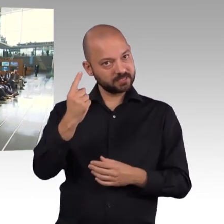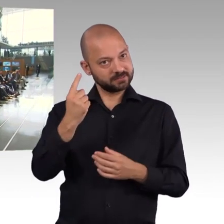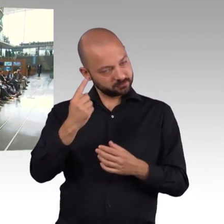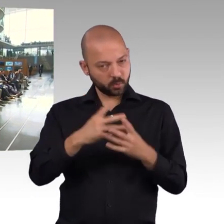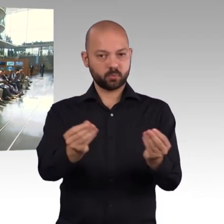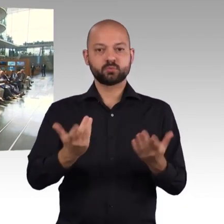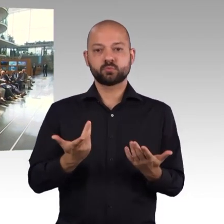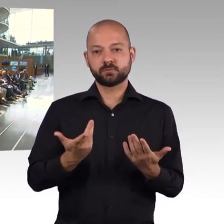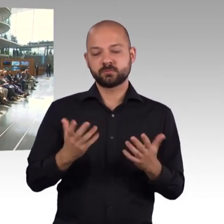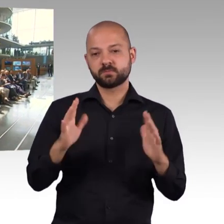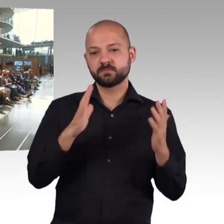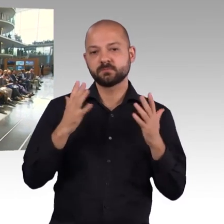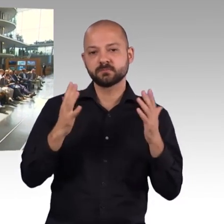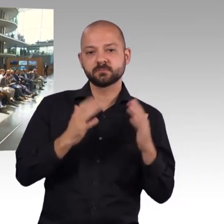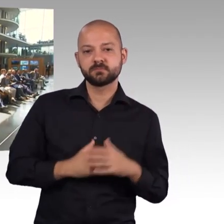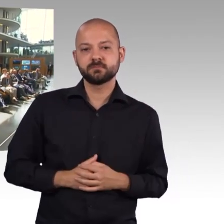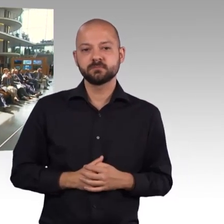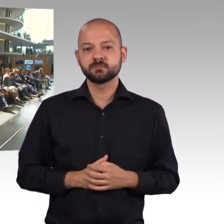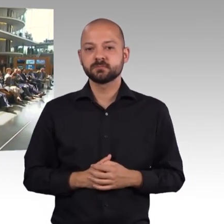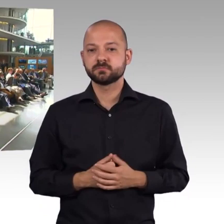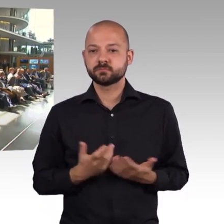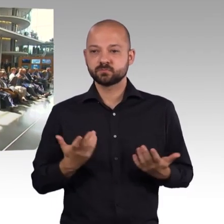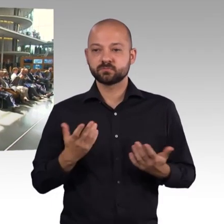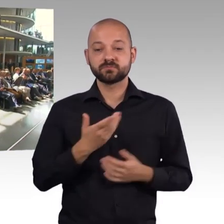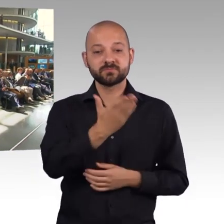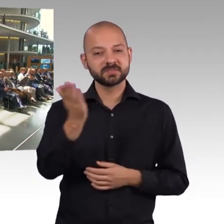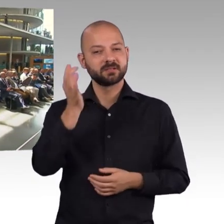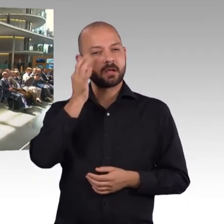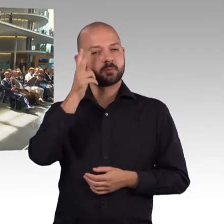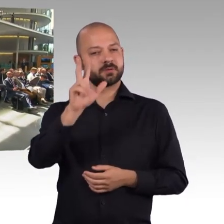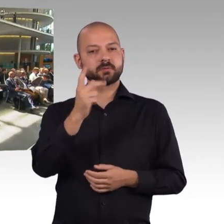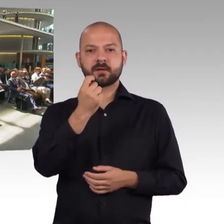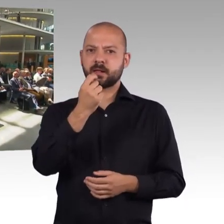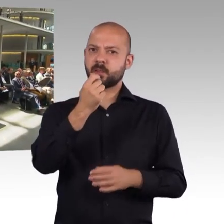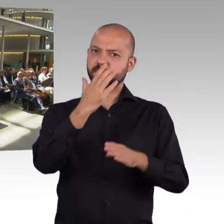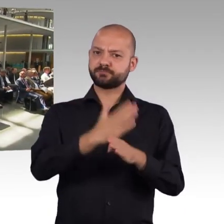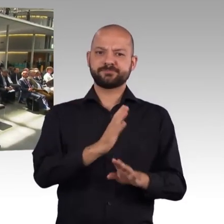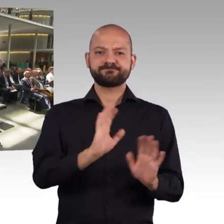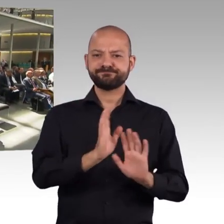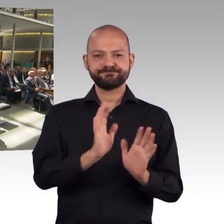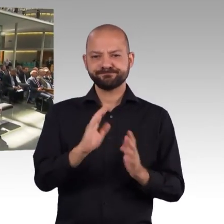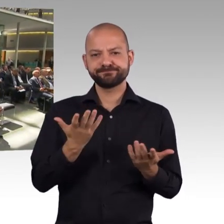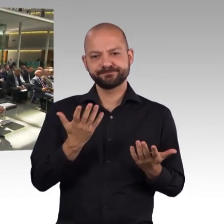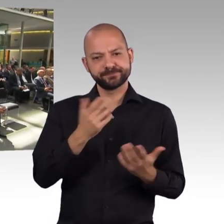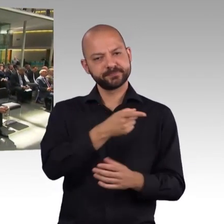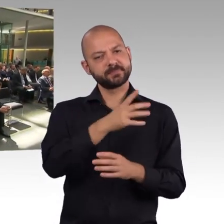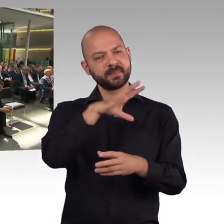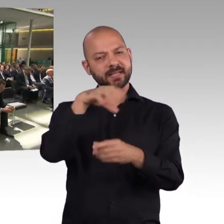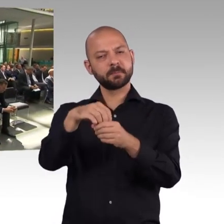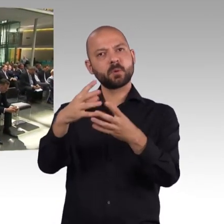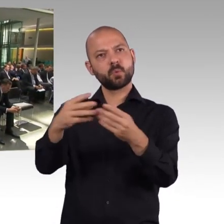ist auch kein Selbstzweck, weil es sind wir hier im Deutschen Bundestag, die unsere Soldatinnen und Soldaten